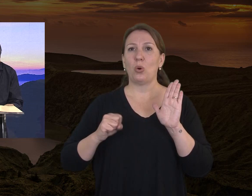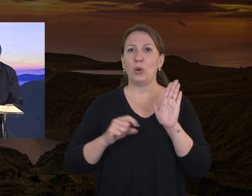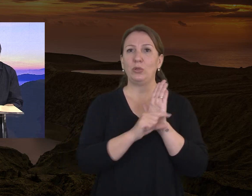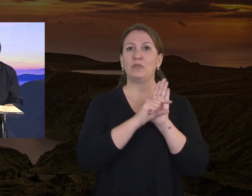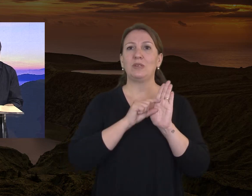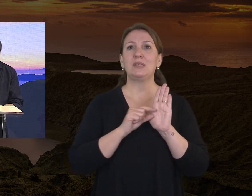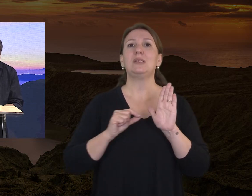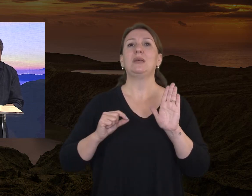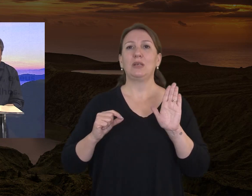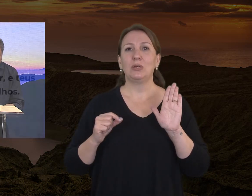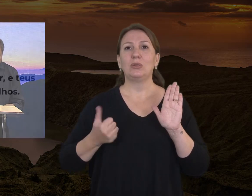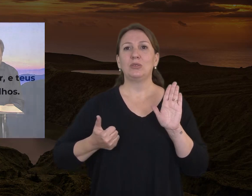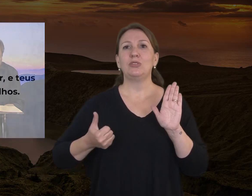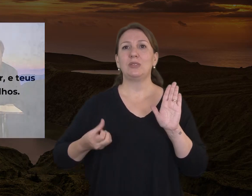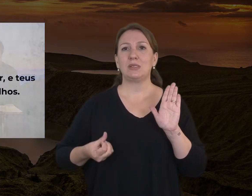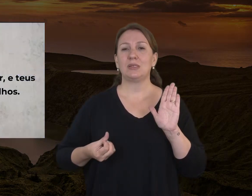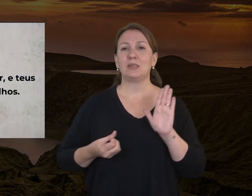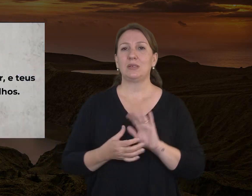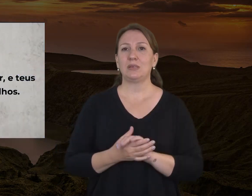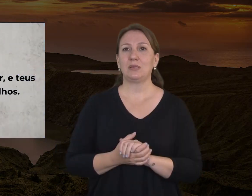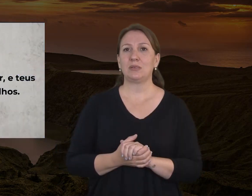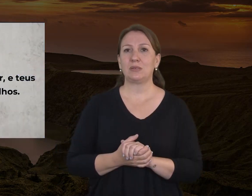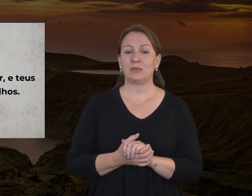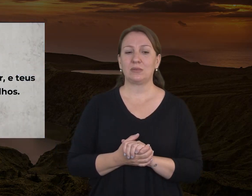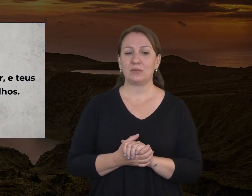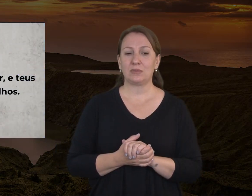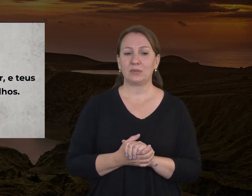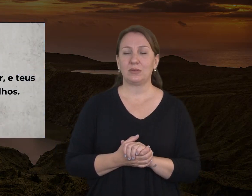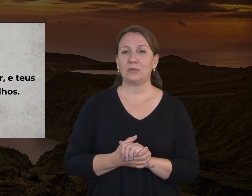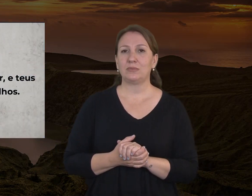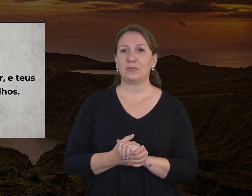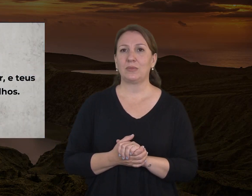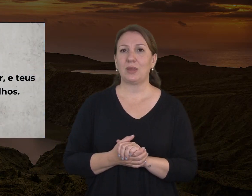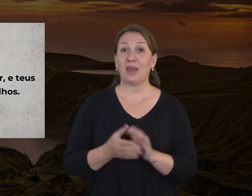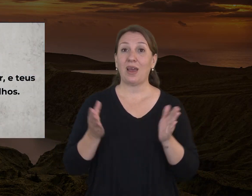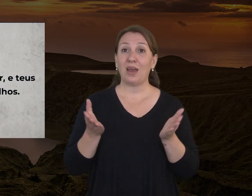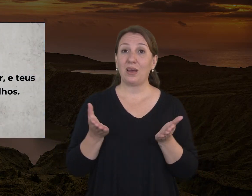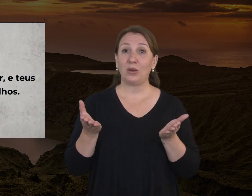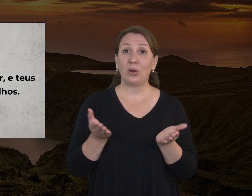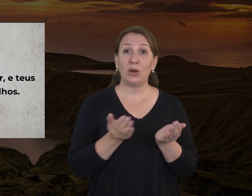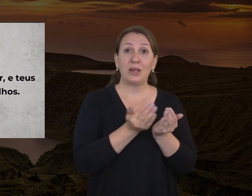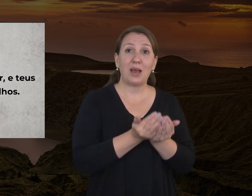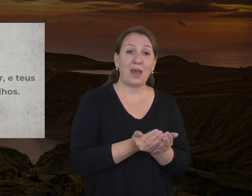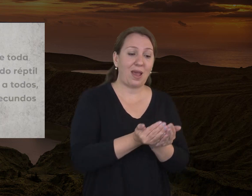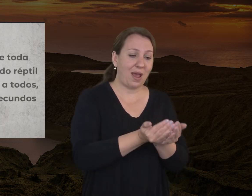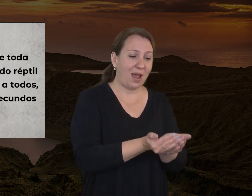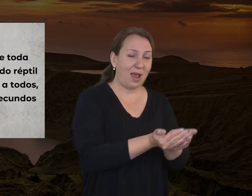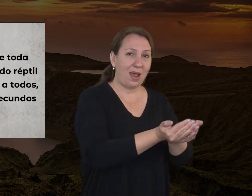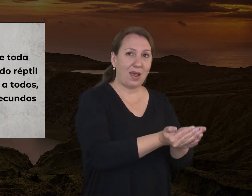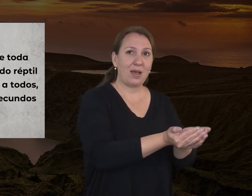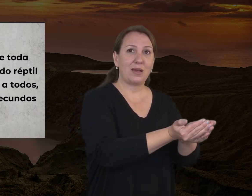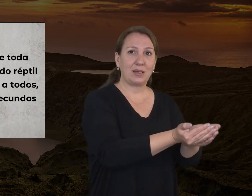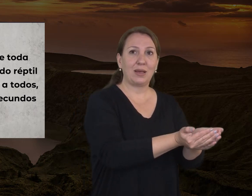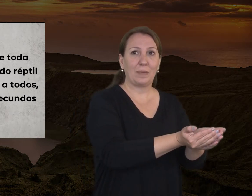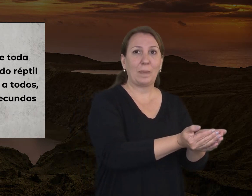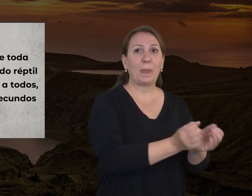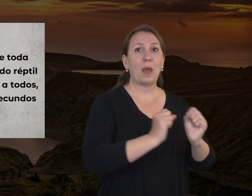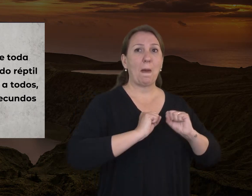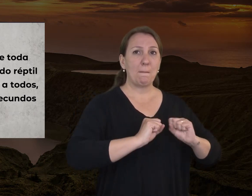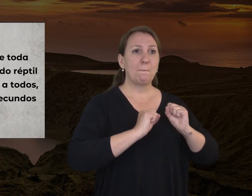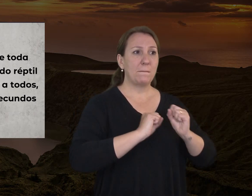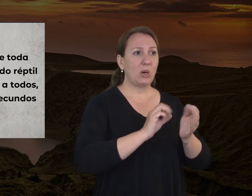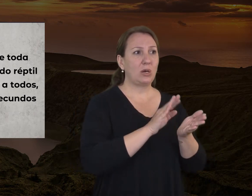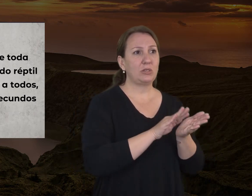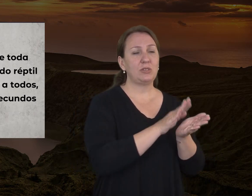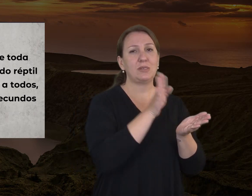Sai da arca, e contigo tua mulher e teus filhos, e as mulheres de teus filhos, os animais que estão contigo, de toda